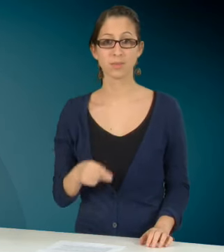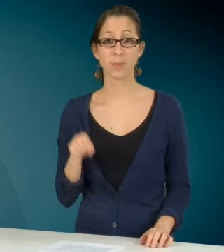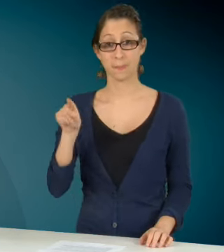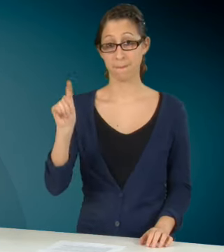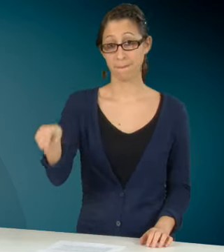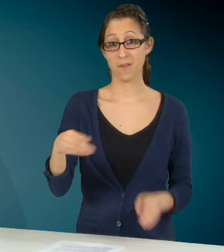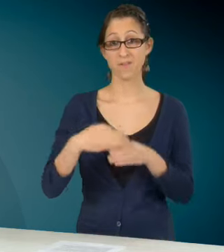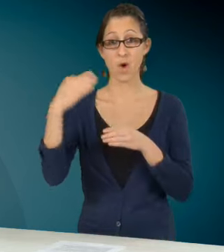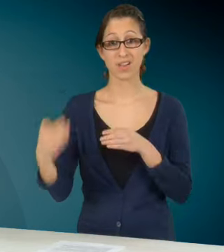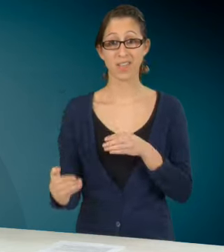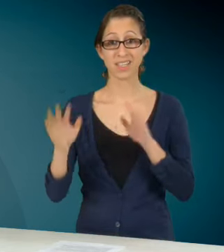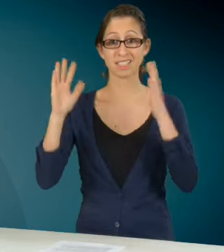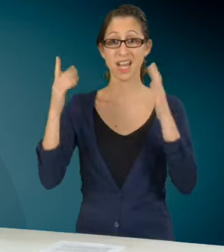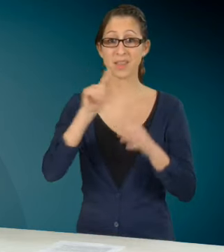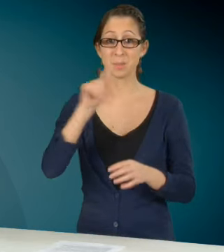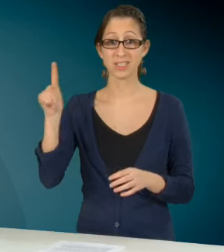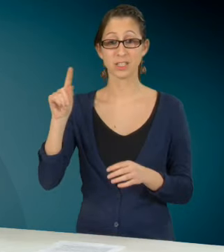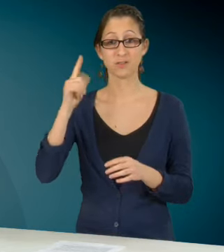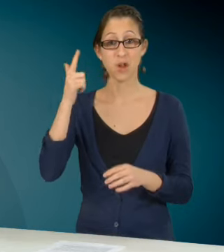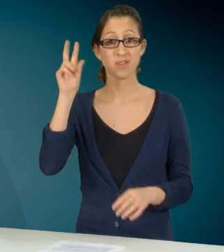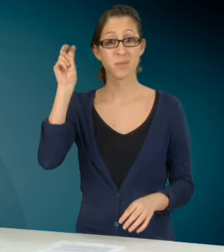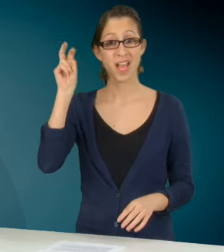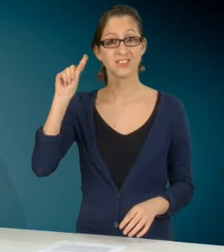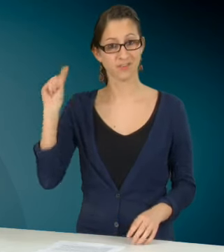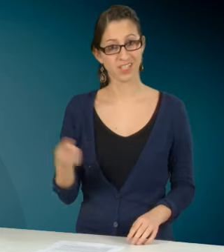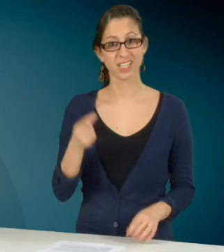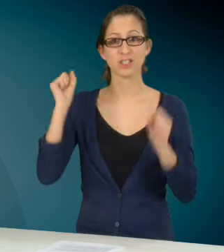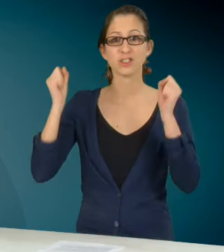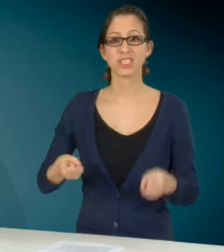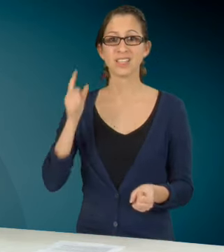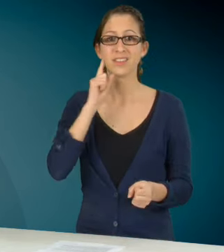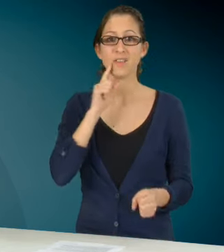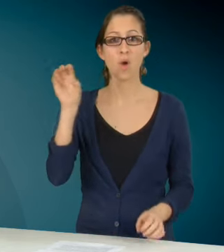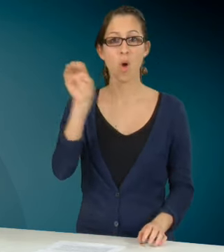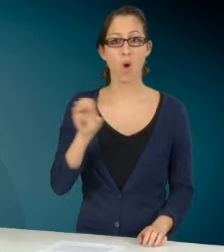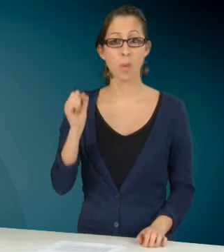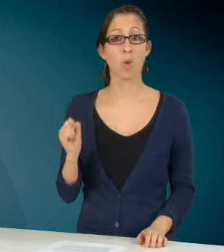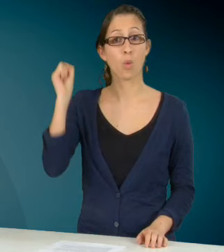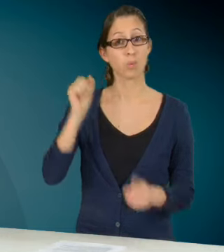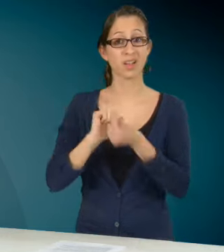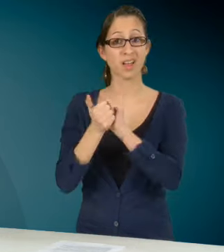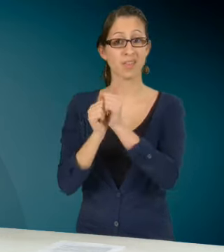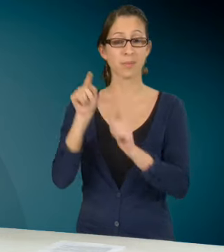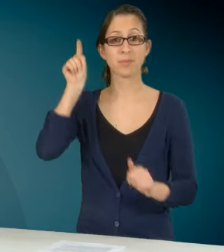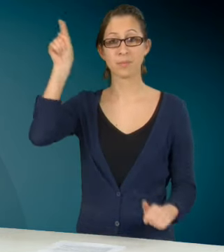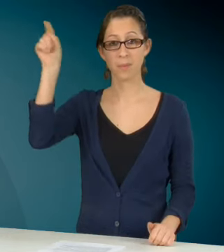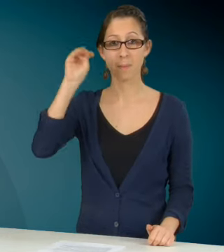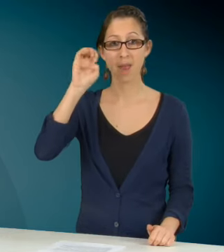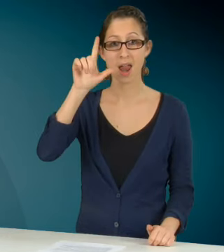dieses wochenende vom zehnten bis zwölften märz findet wieder der chef europa cup 2011 statt und zwar in